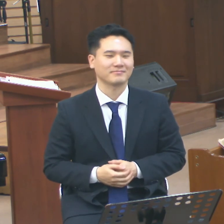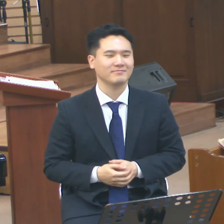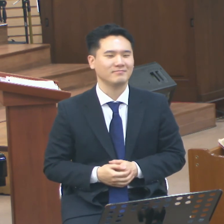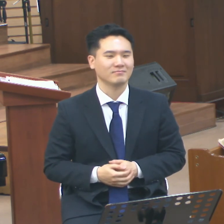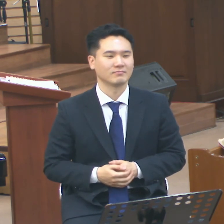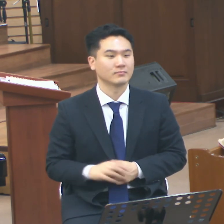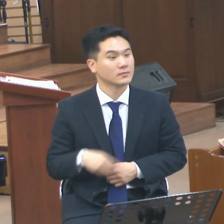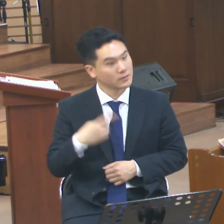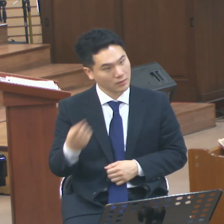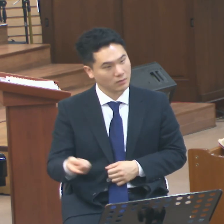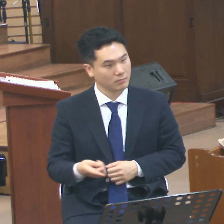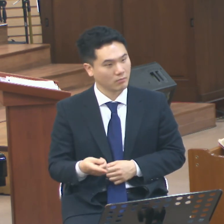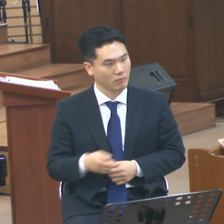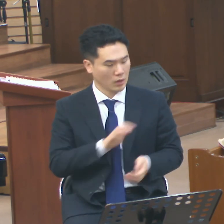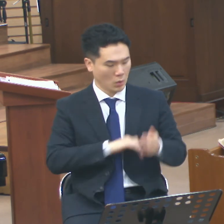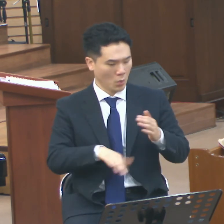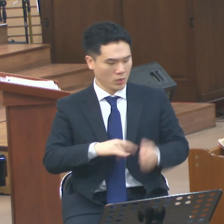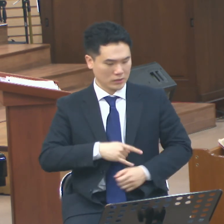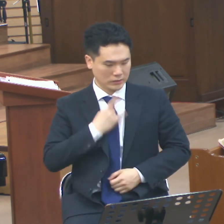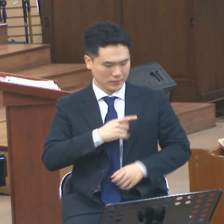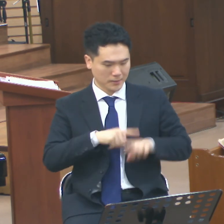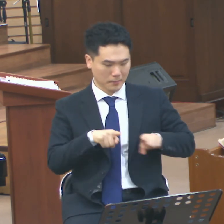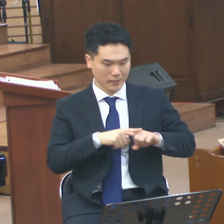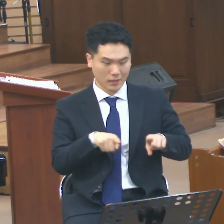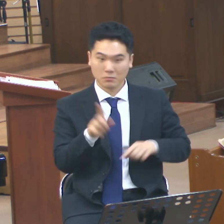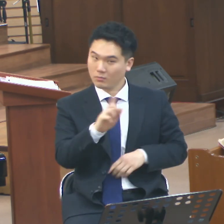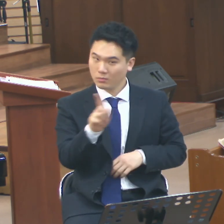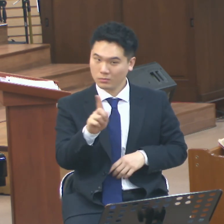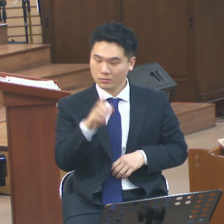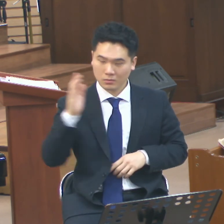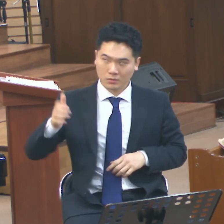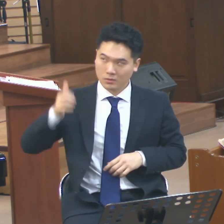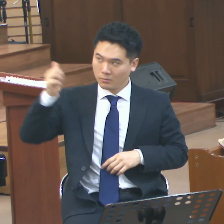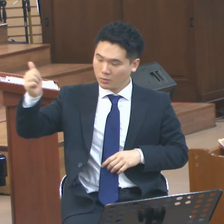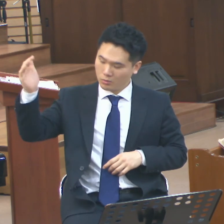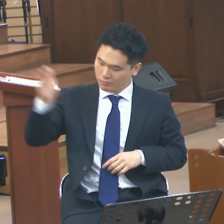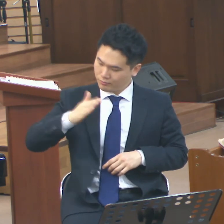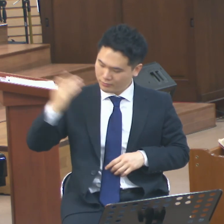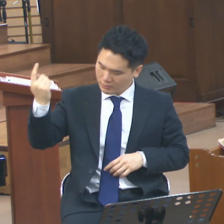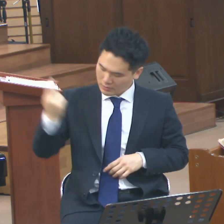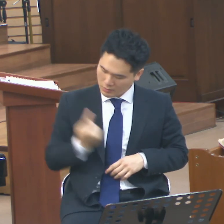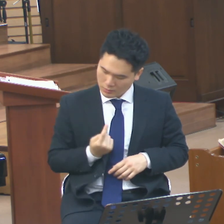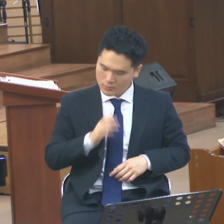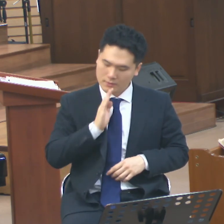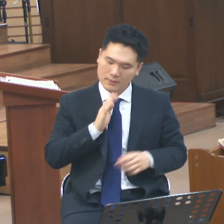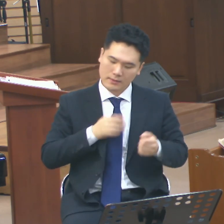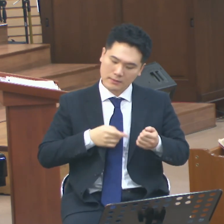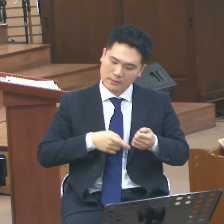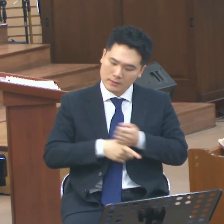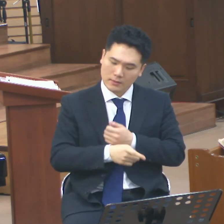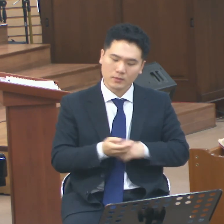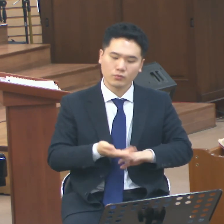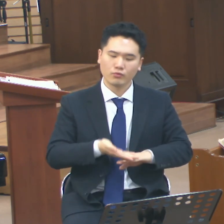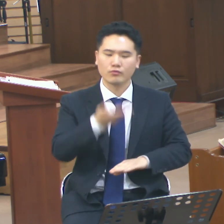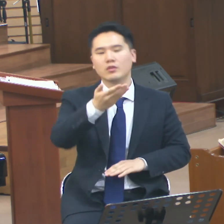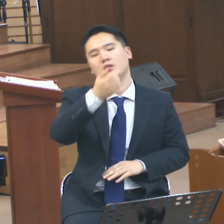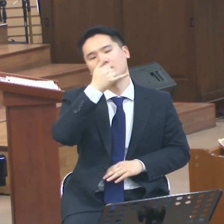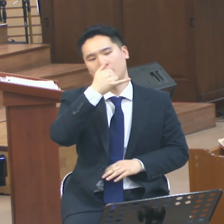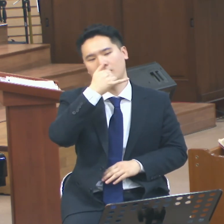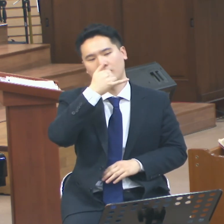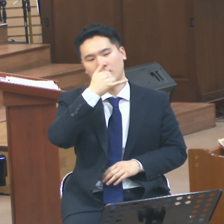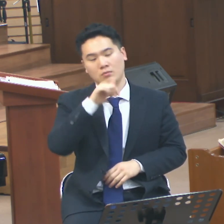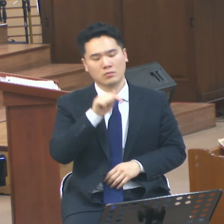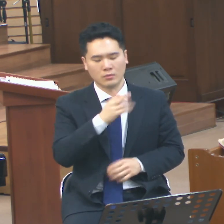그 다음에 공의로운 판단은 하나님께로부터 나온 진리 위에 있는 거예요.